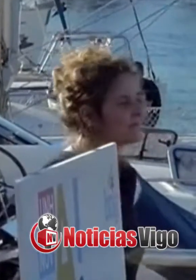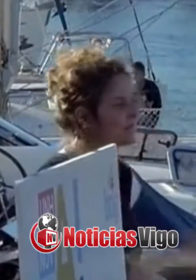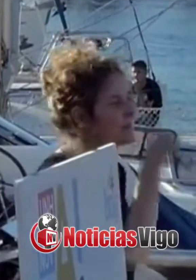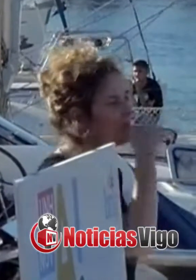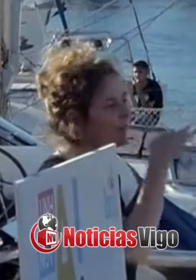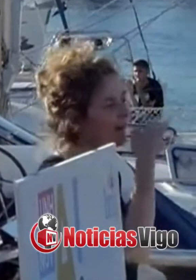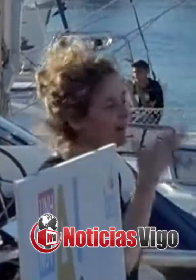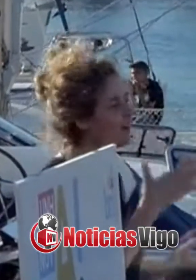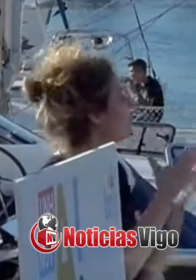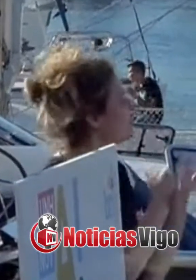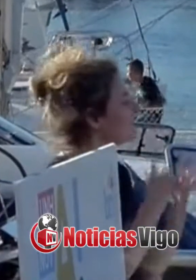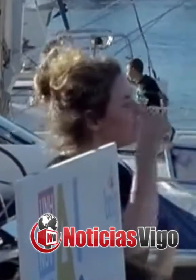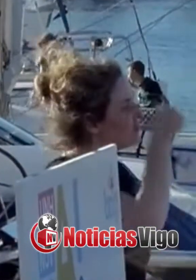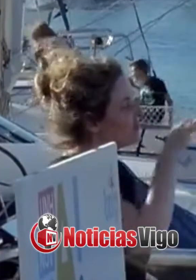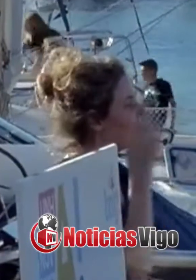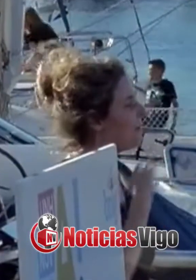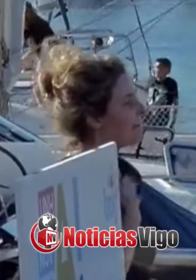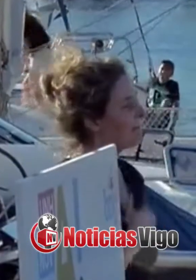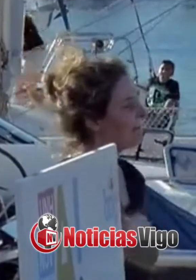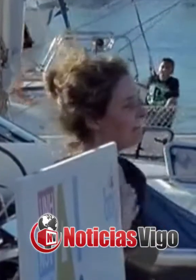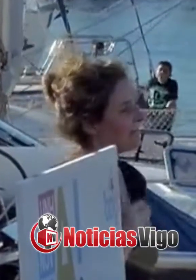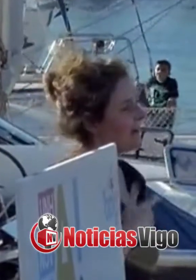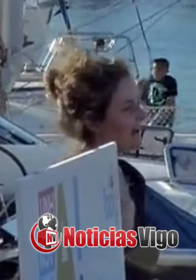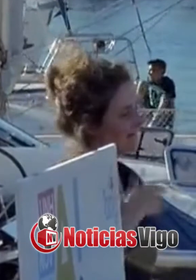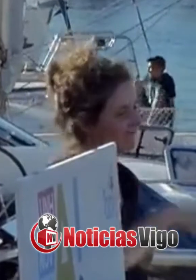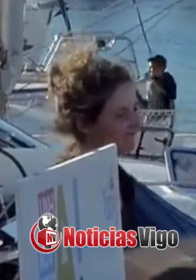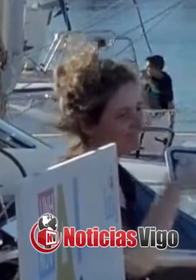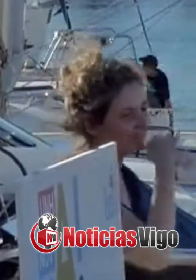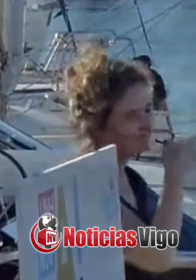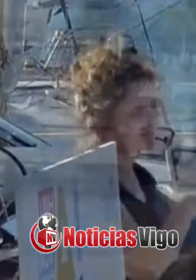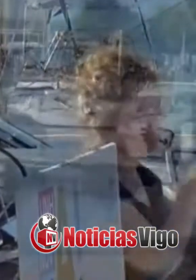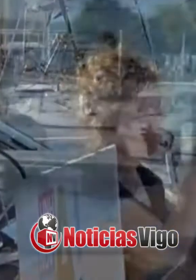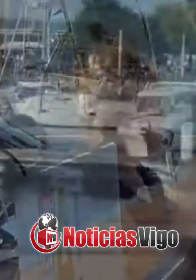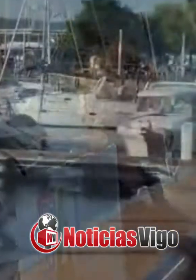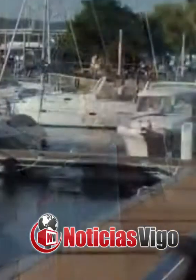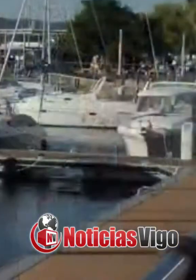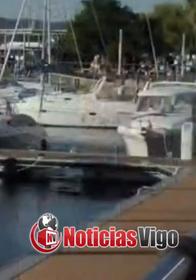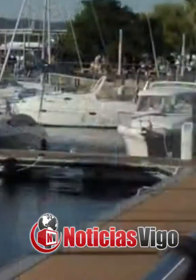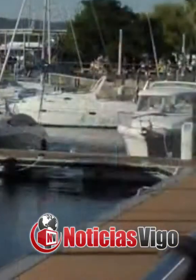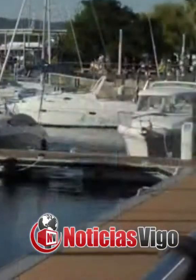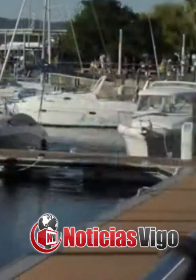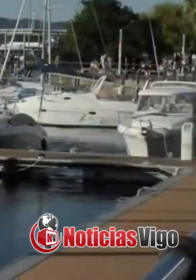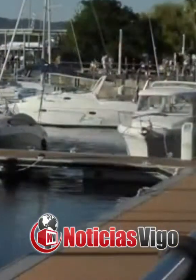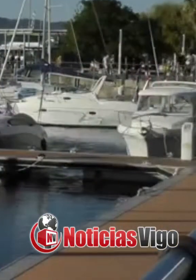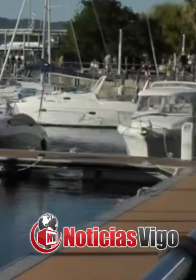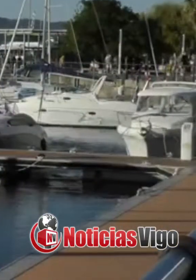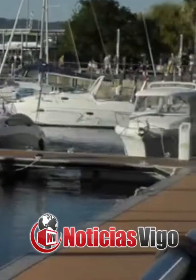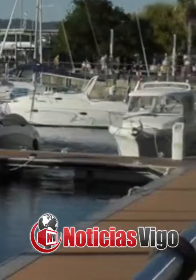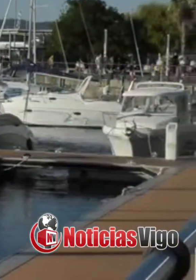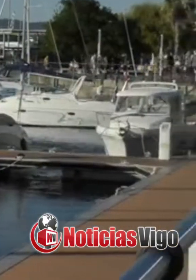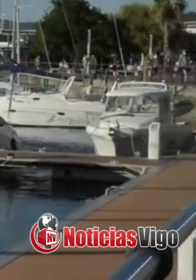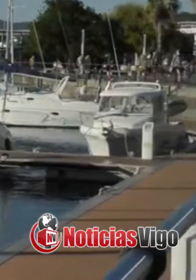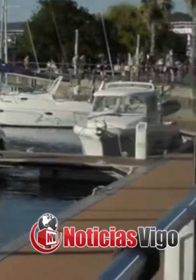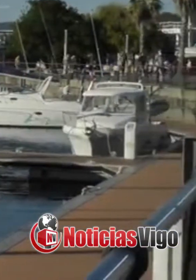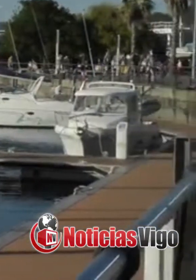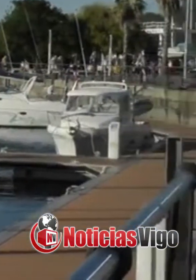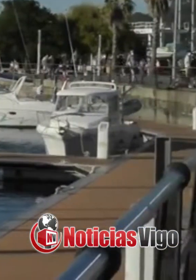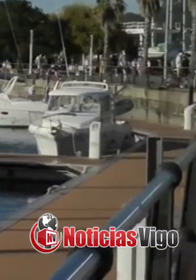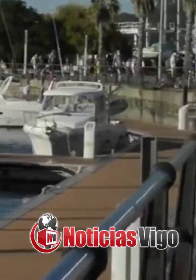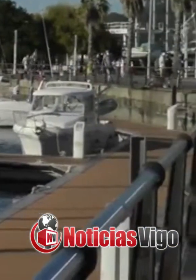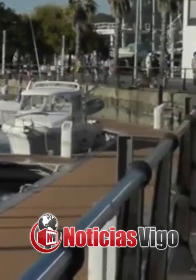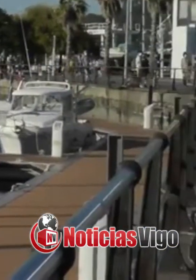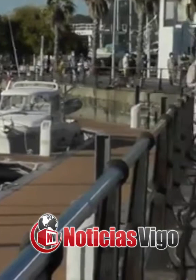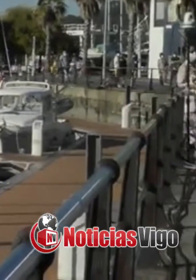Boa tarde a todos e todas. É un placer estar esta tarde aquí con vos e, ademais, facelo neste lugar tan simbólico para